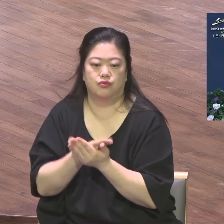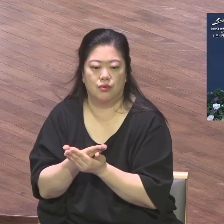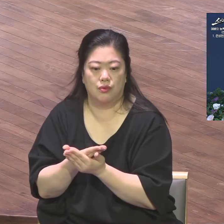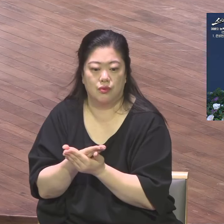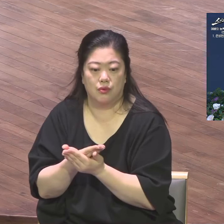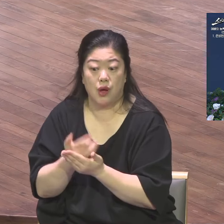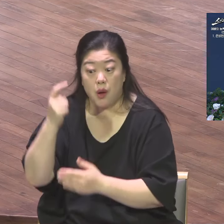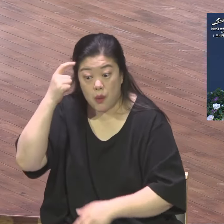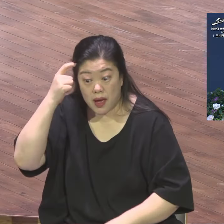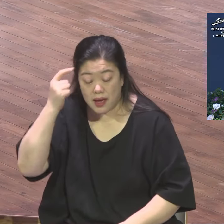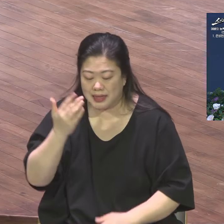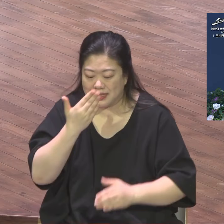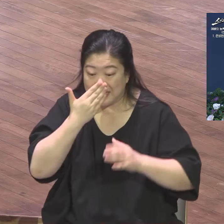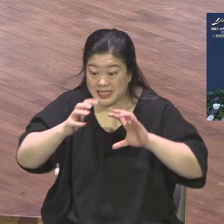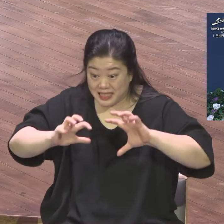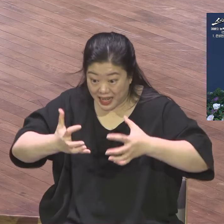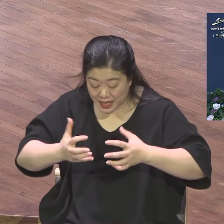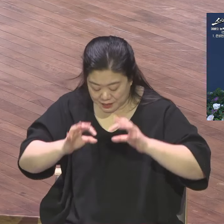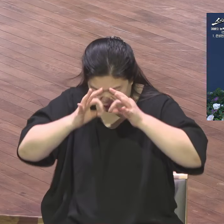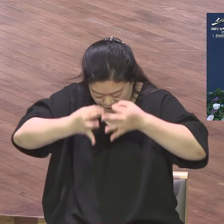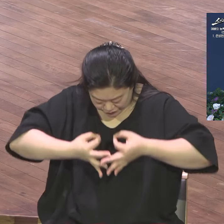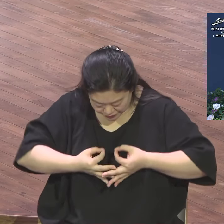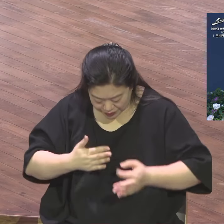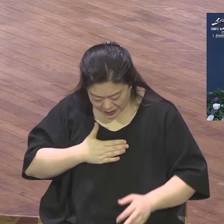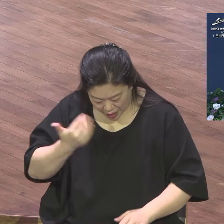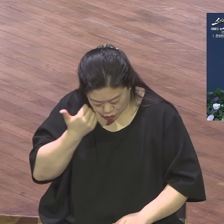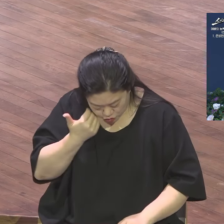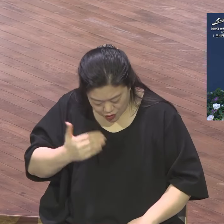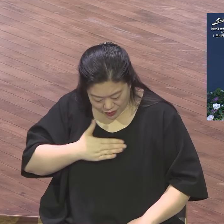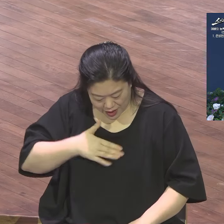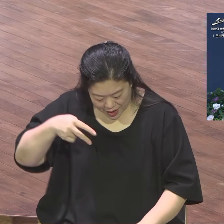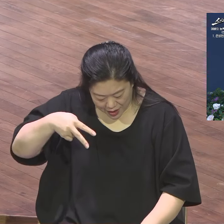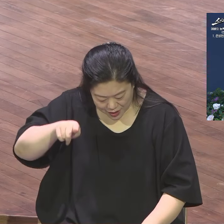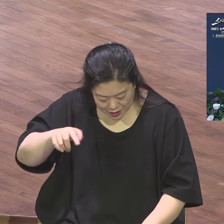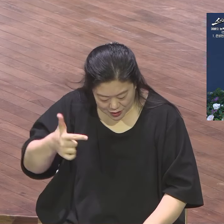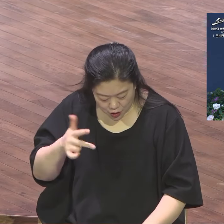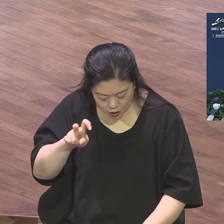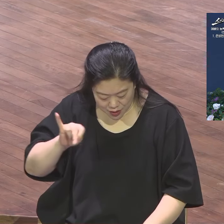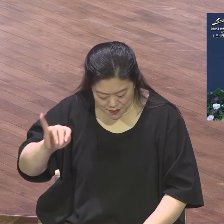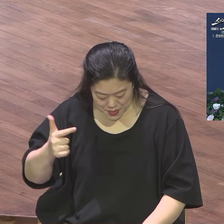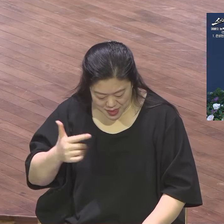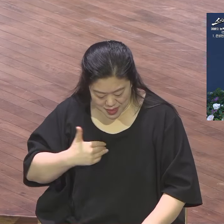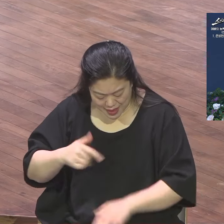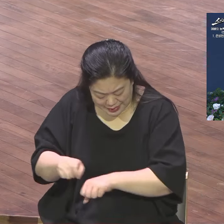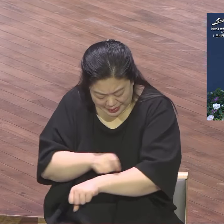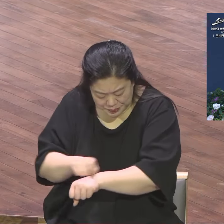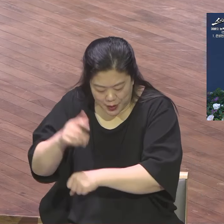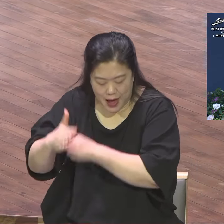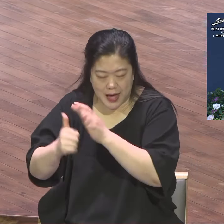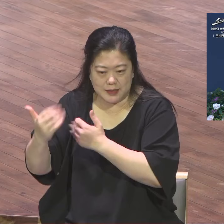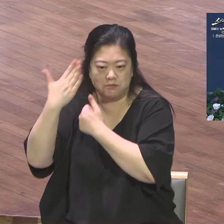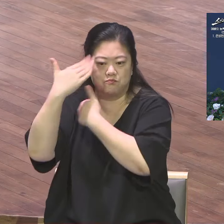선택된 언약의 백성이라는 것을 인정하는 중요한 신앙 행위였어요.